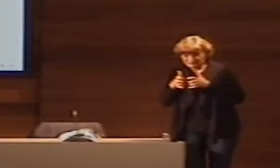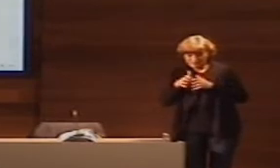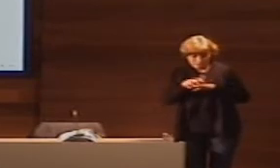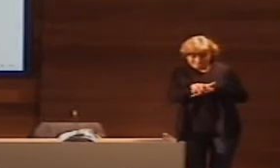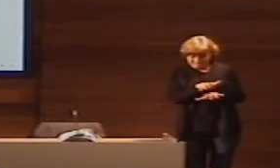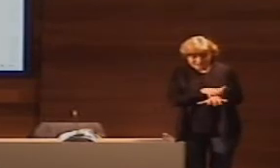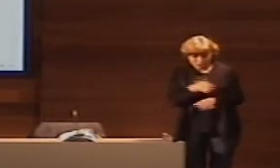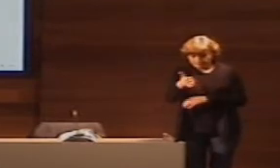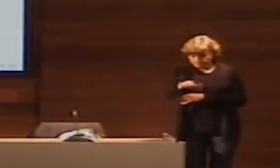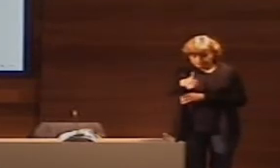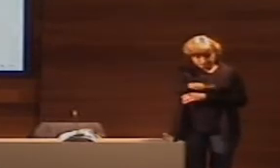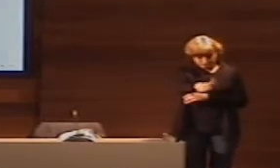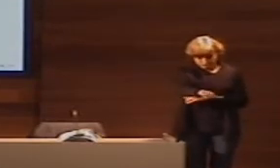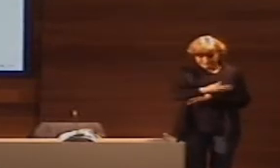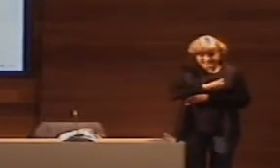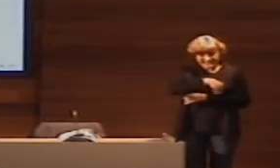materia.